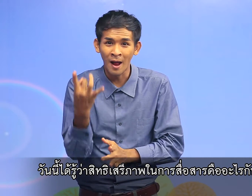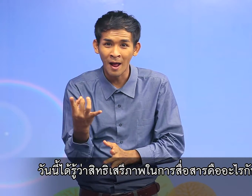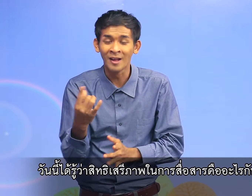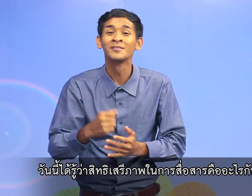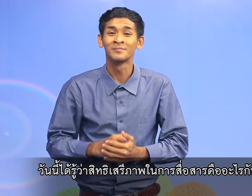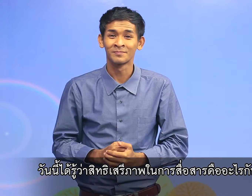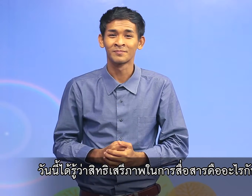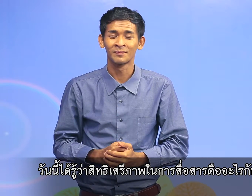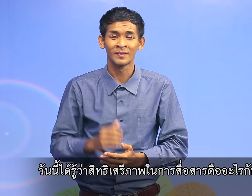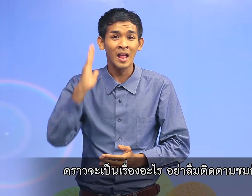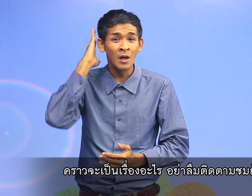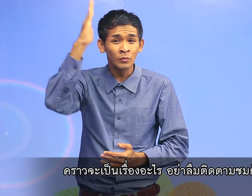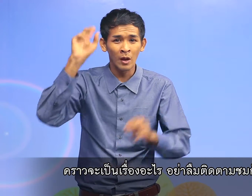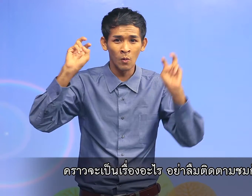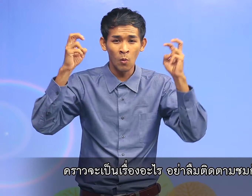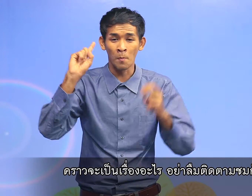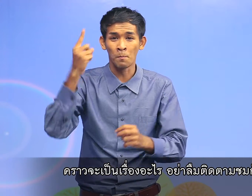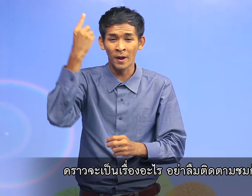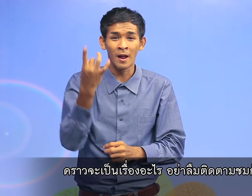การสื่อสารคืออะไรกันไปแล้วนะครับคราวหน้าจะเป็นเรื่